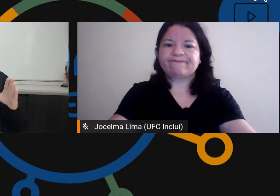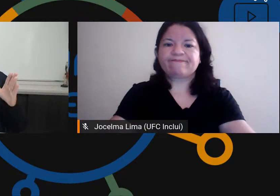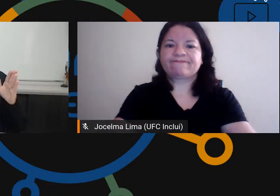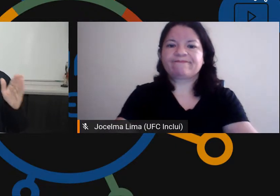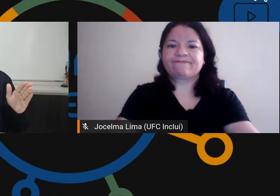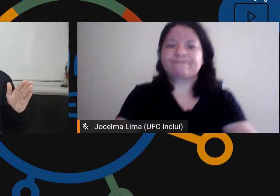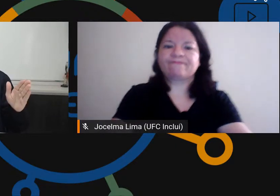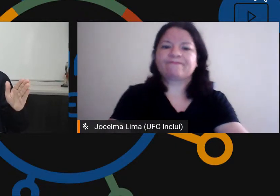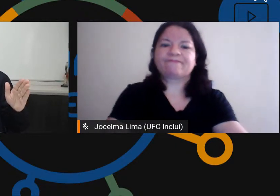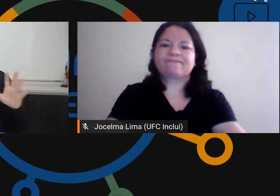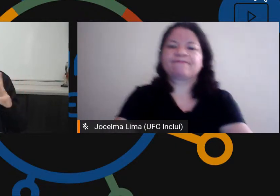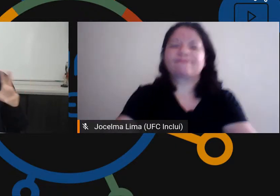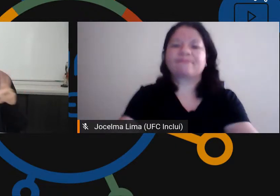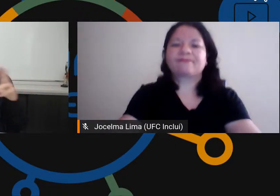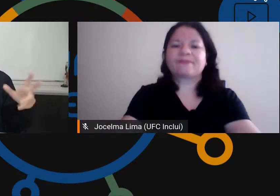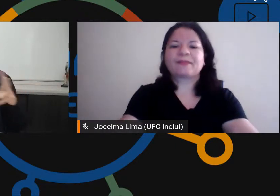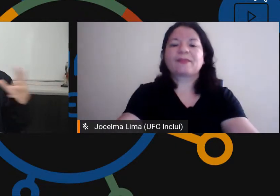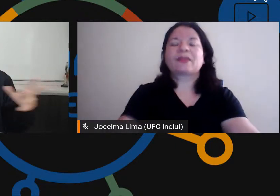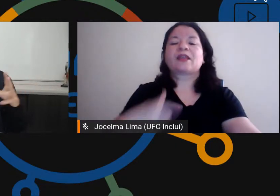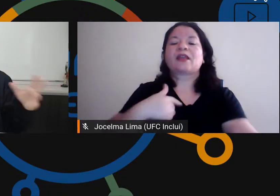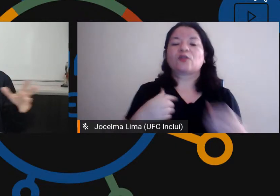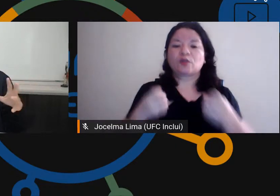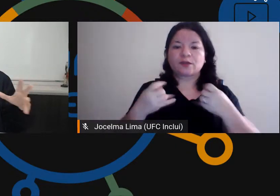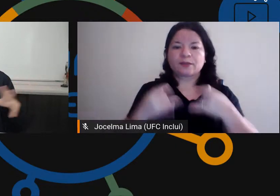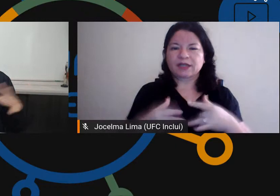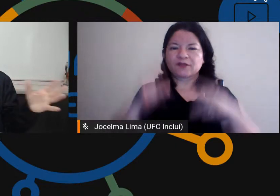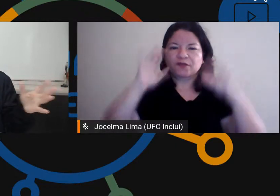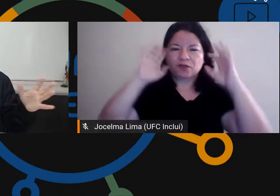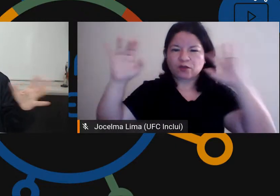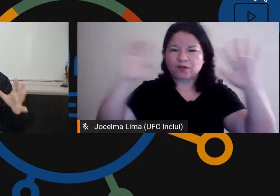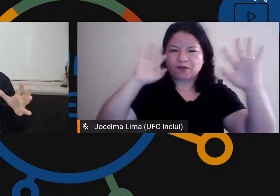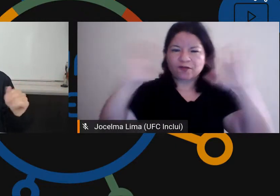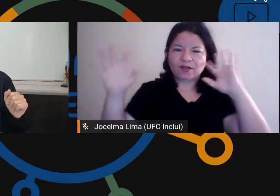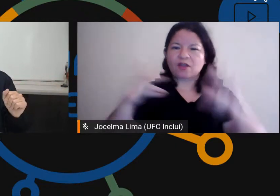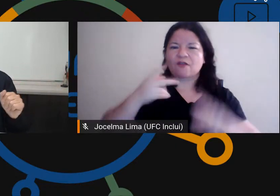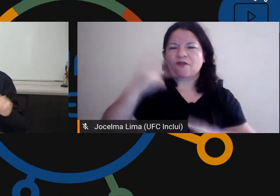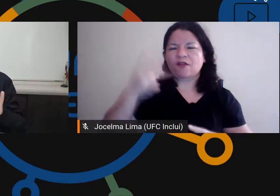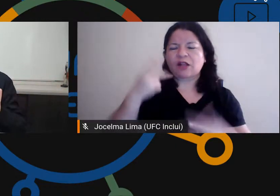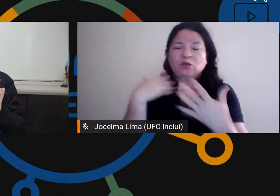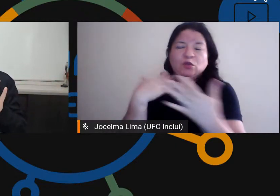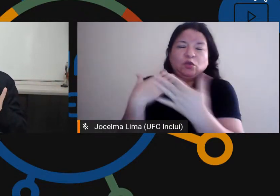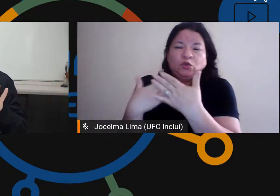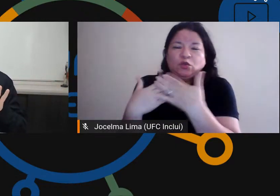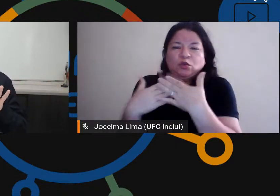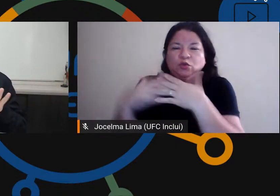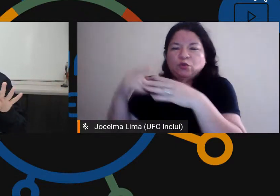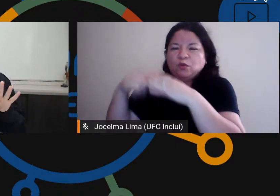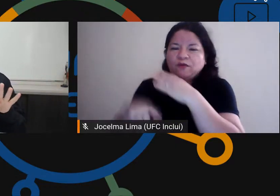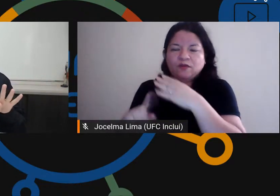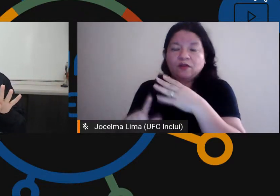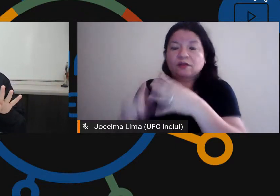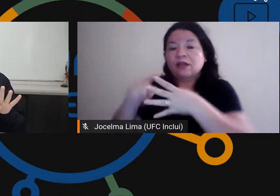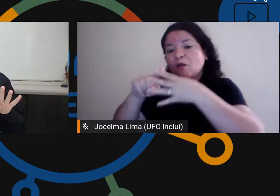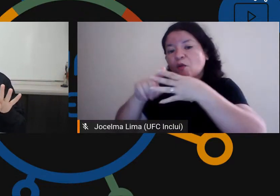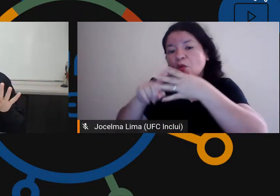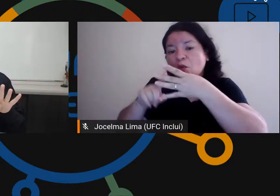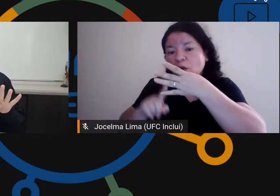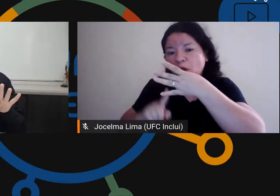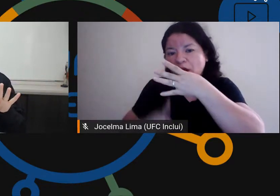Quando eu falo em filosofia, eu não falo estudar tudo da filosofia, não é isso. Tem quatro setores que